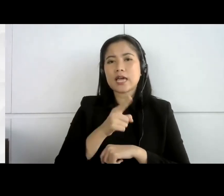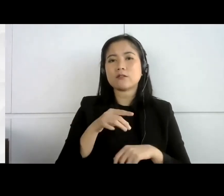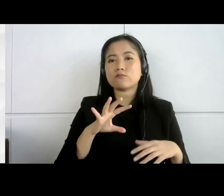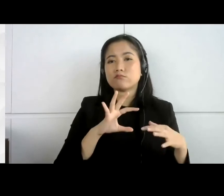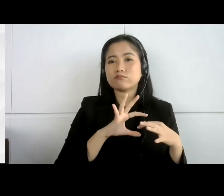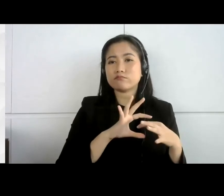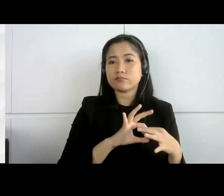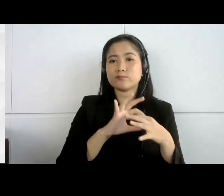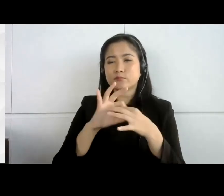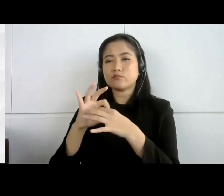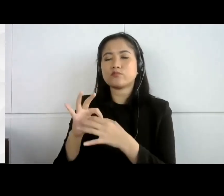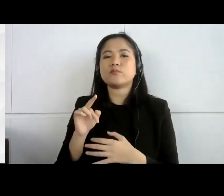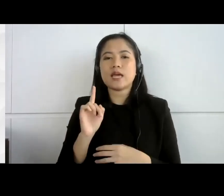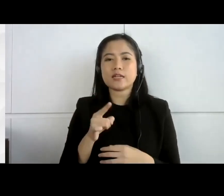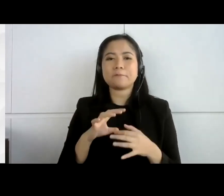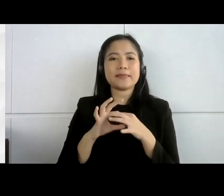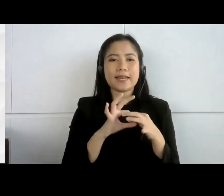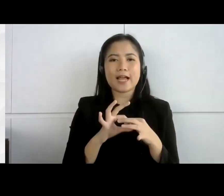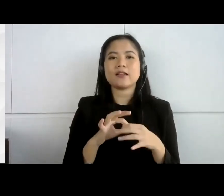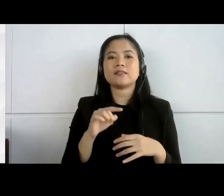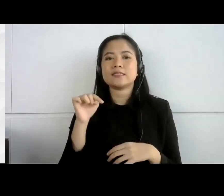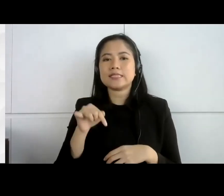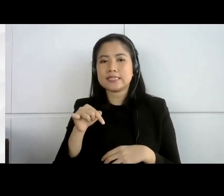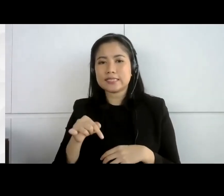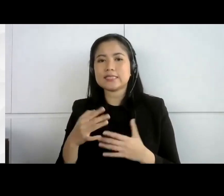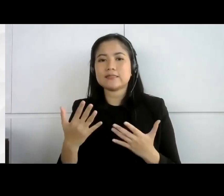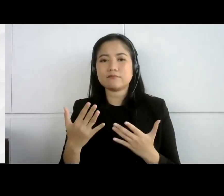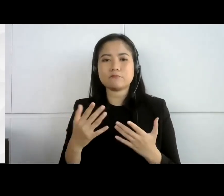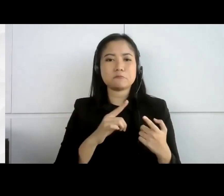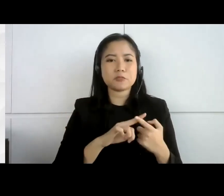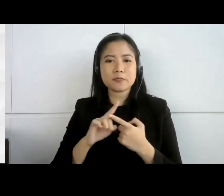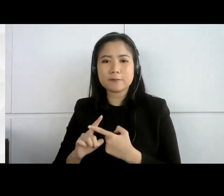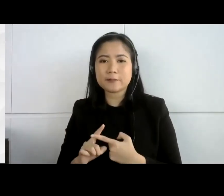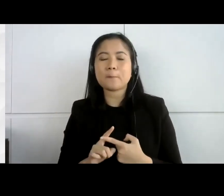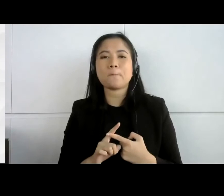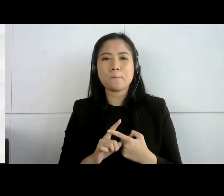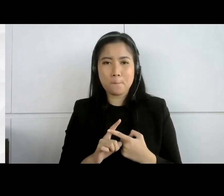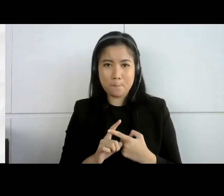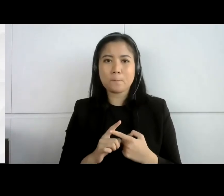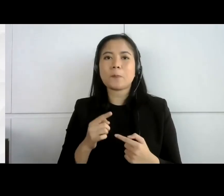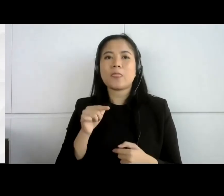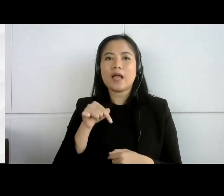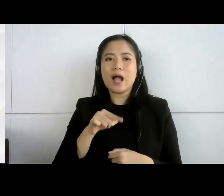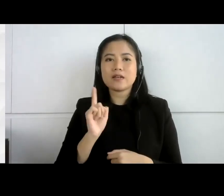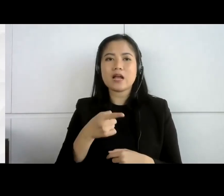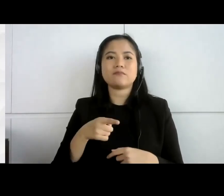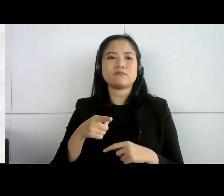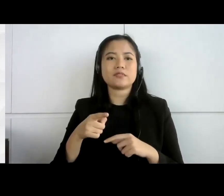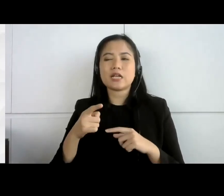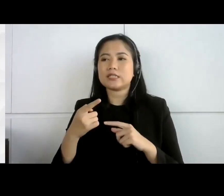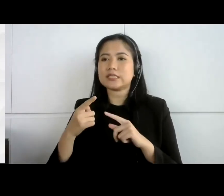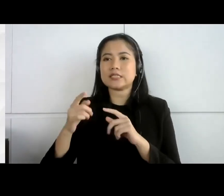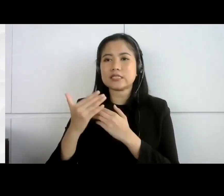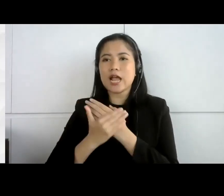kemitraan kerjasama dengan mitra yang dalam hal ini kawan-kawan Yayasan Sayangi Tunas Cilik. Yang kedua,